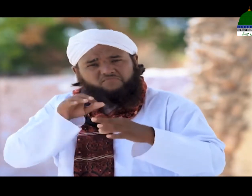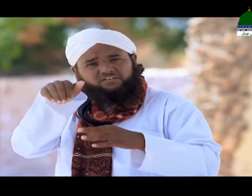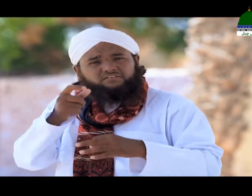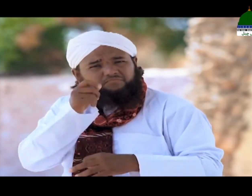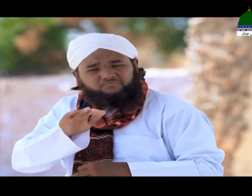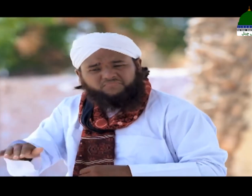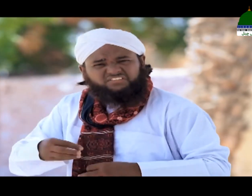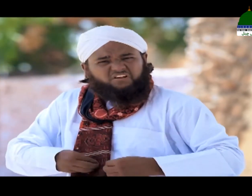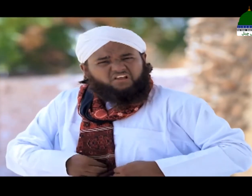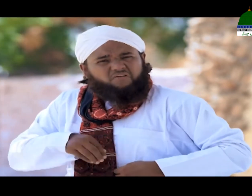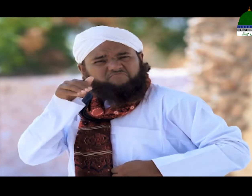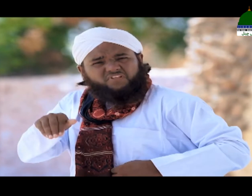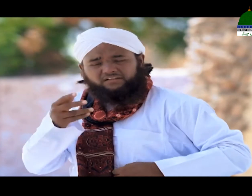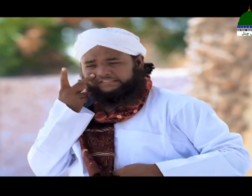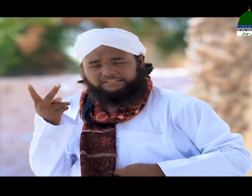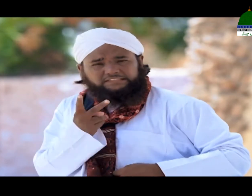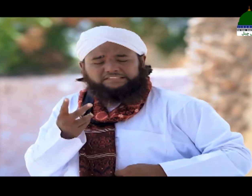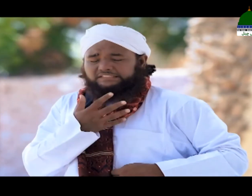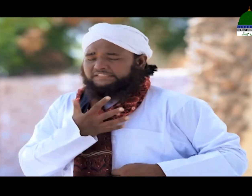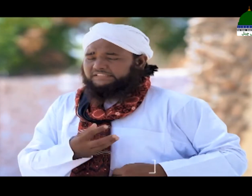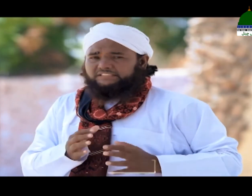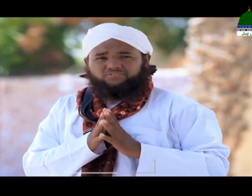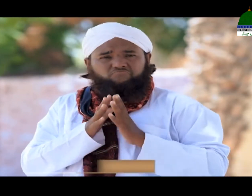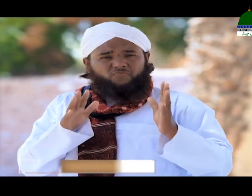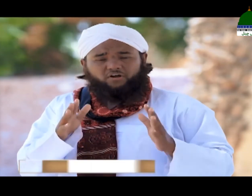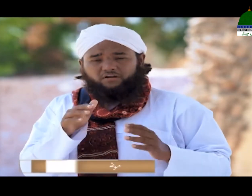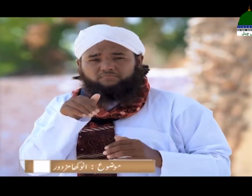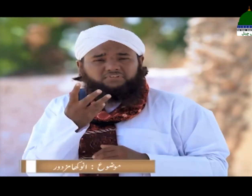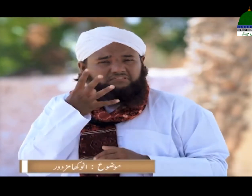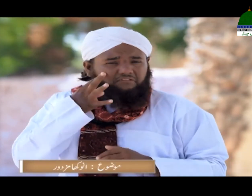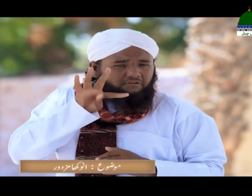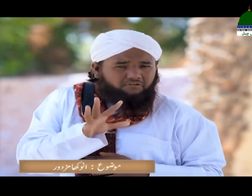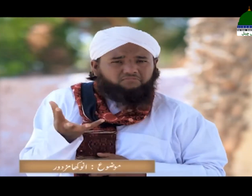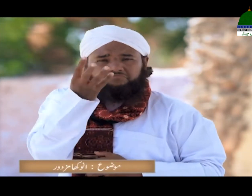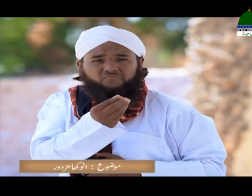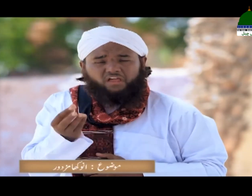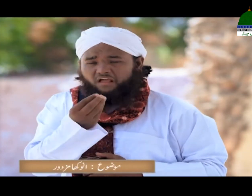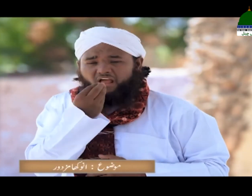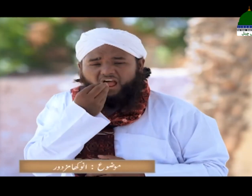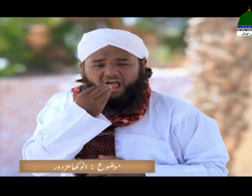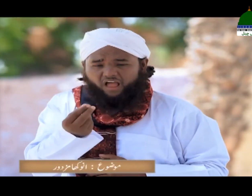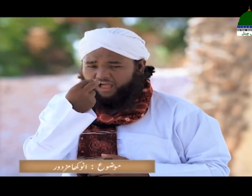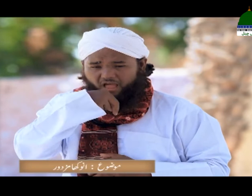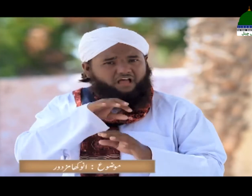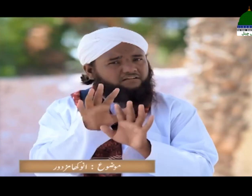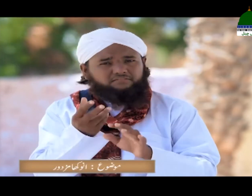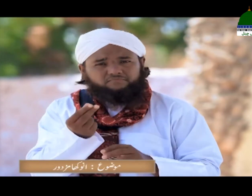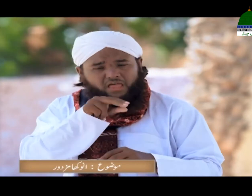کی حالت ایسی ہو گئی ہے کہ دیکھی نہیں جاتی، ہم میں سے کسی نے بھی کئی دنوں سے ایک لقمہ تک نہیں کھایا، اور تم